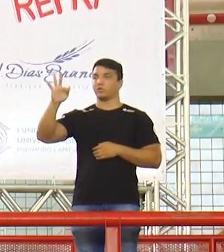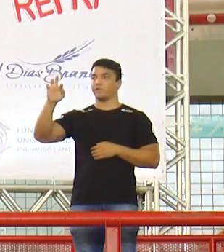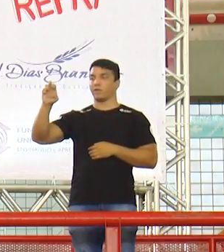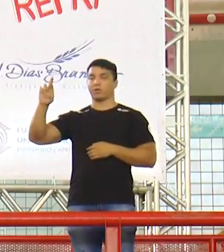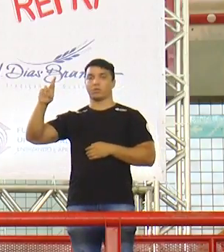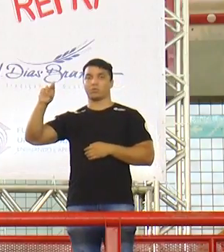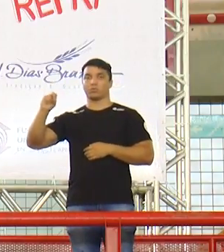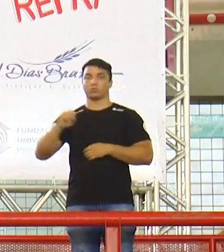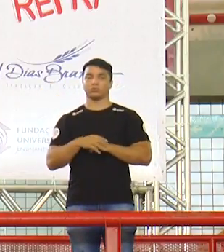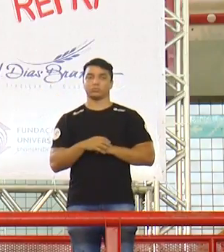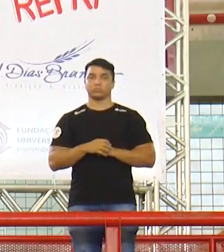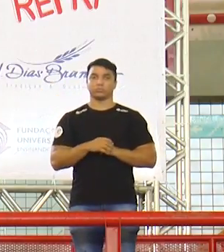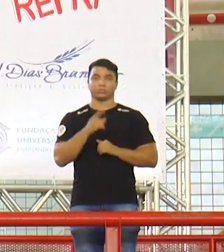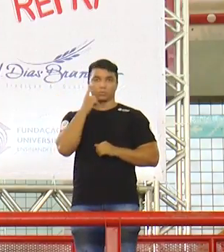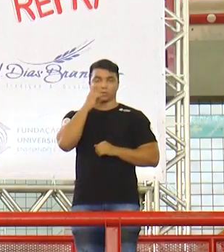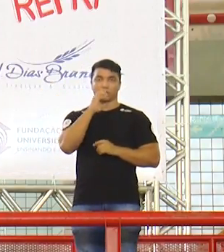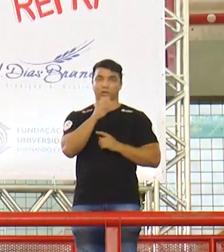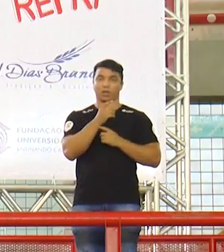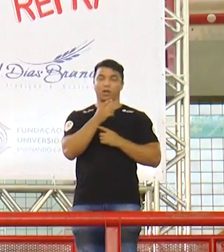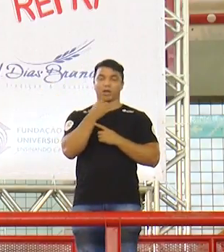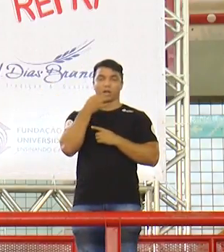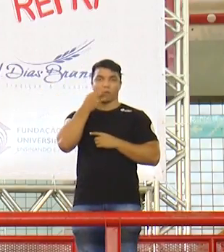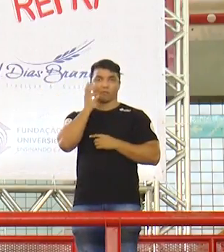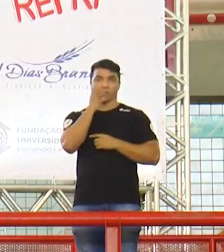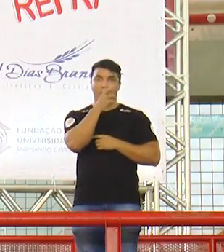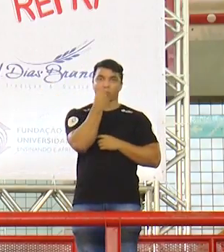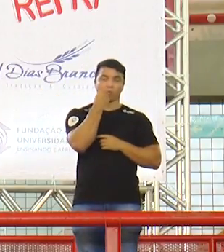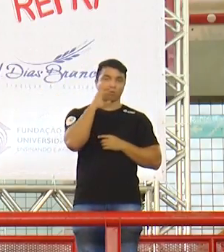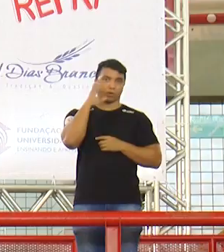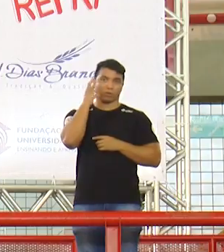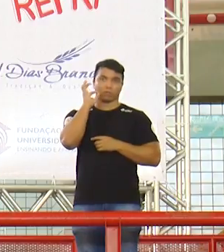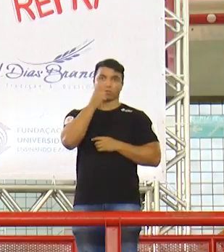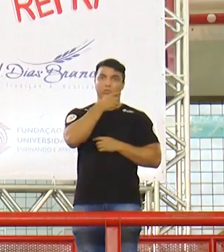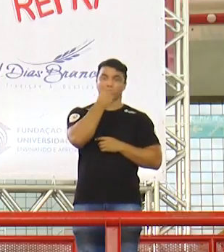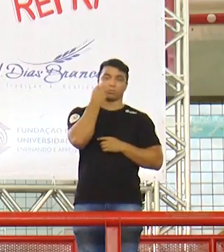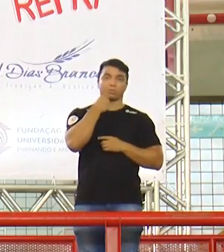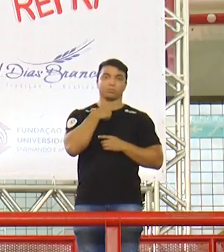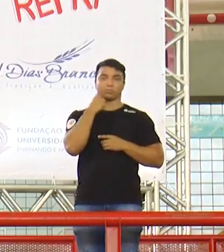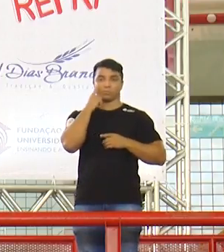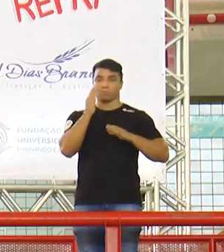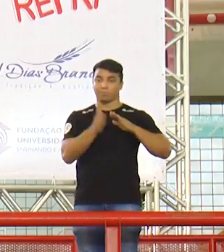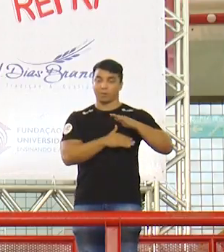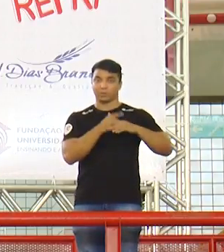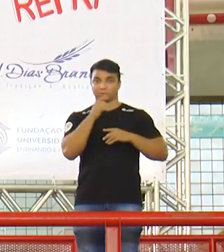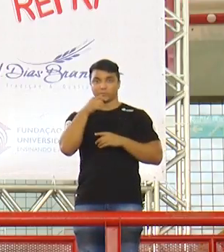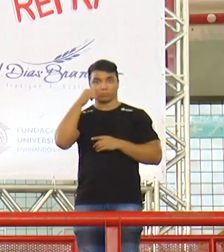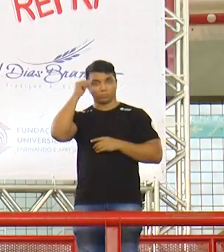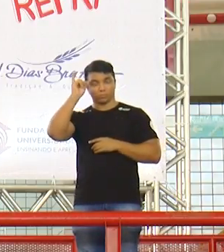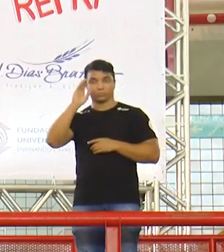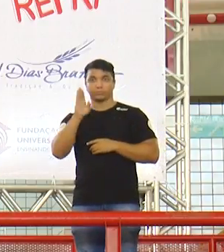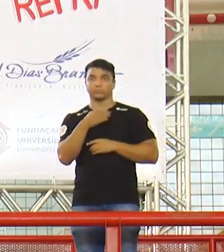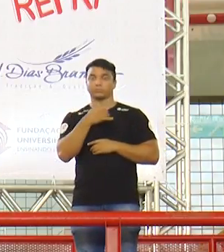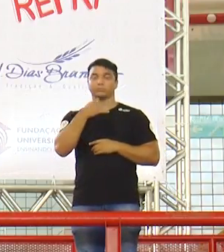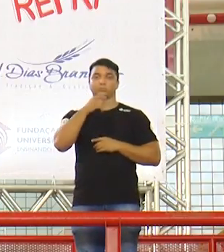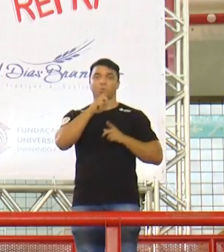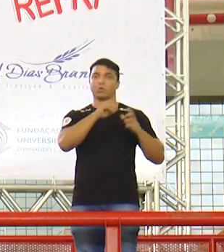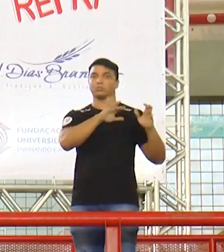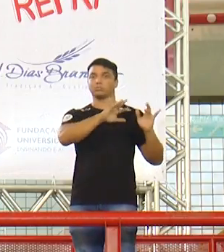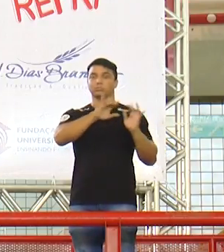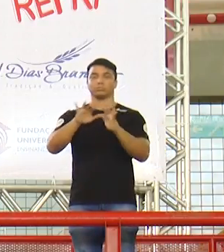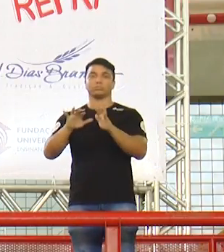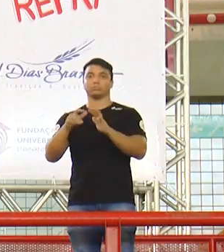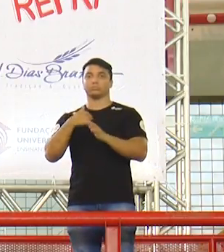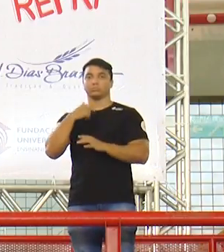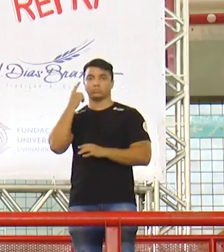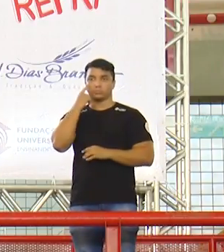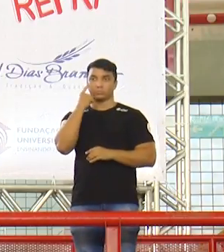poema começa assim, ó. Café com pão, café com pão, café com pão, passa boi, passa boiada, café com pão. Levei